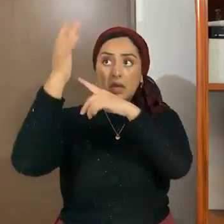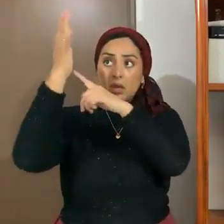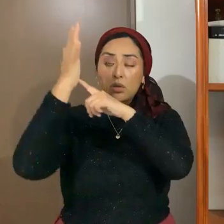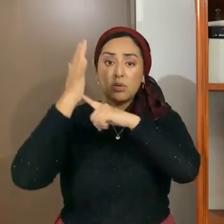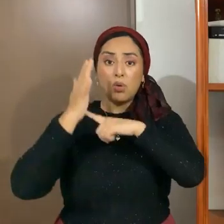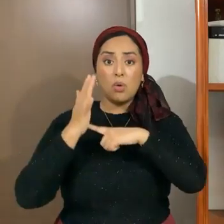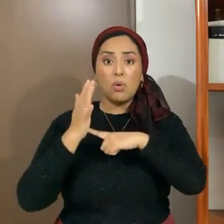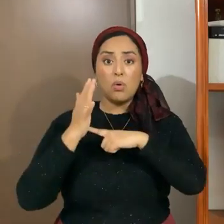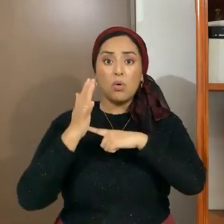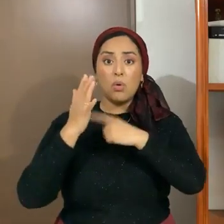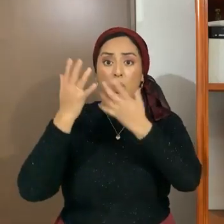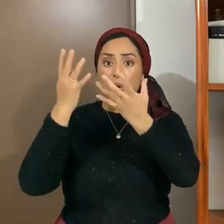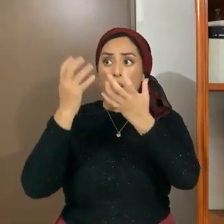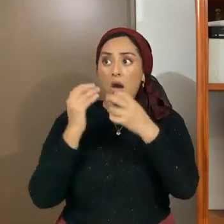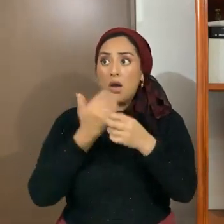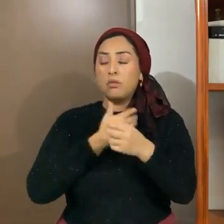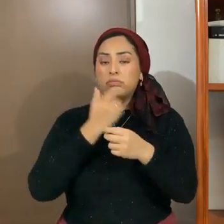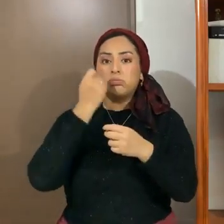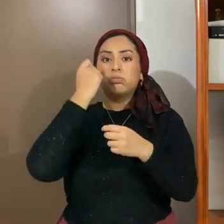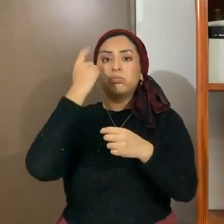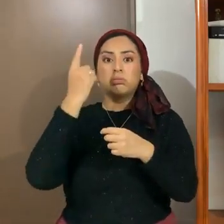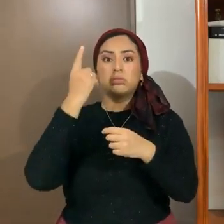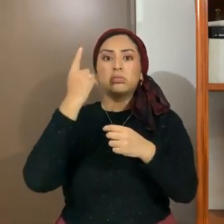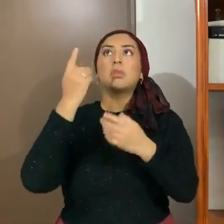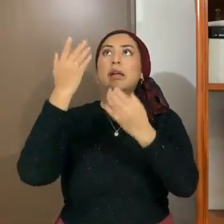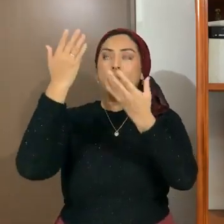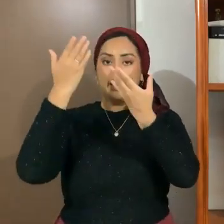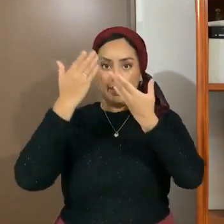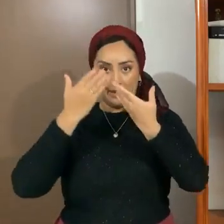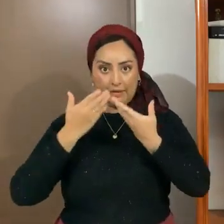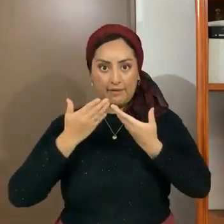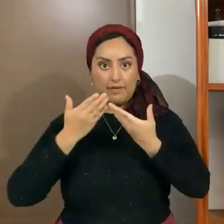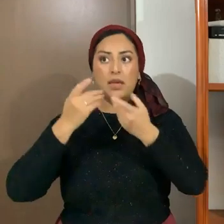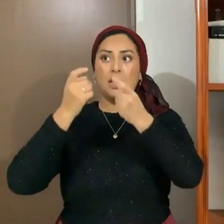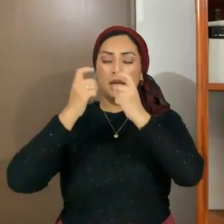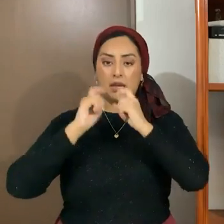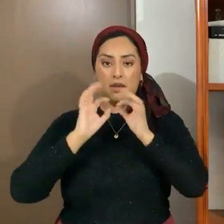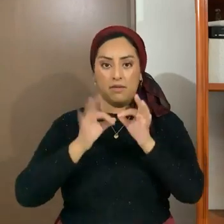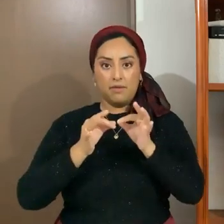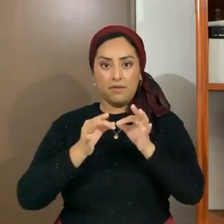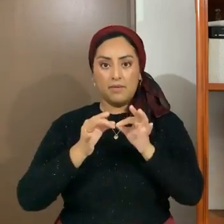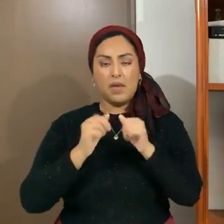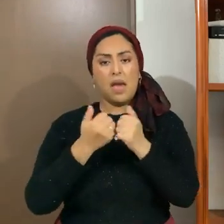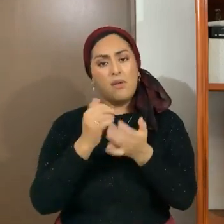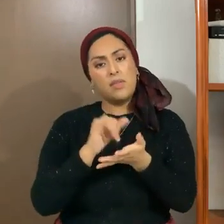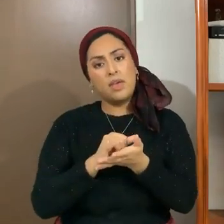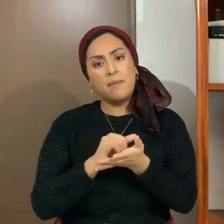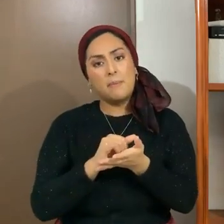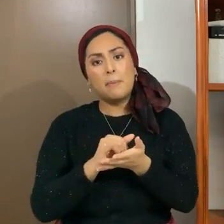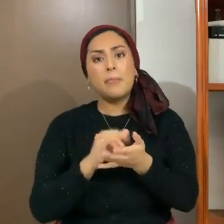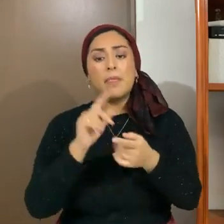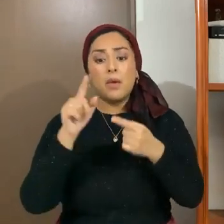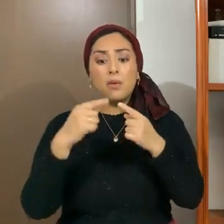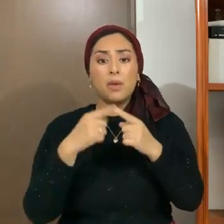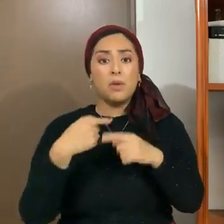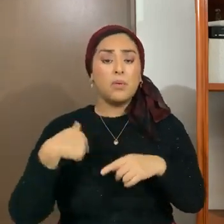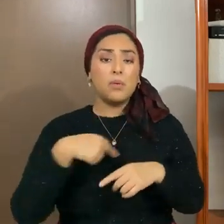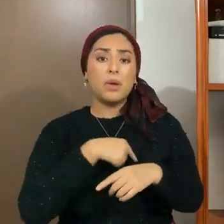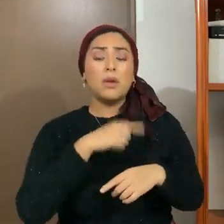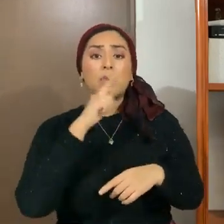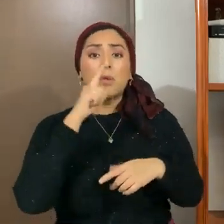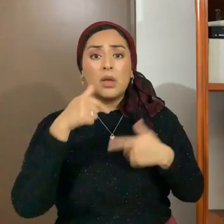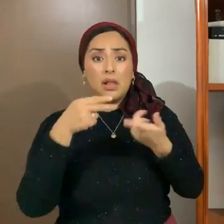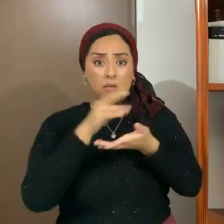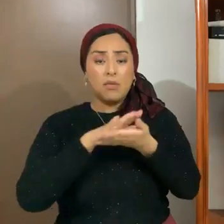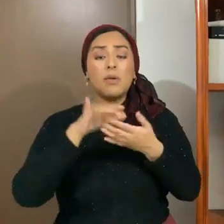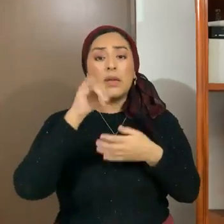y quiere que nosotros lo entendamos, nos dará la interpretación. ¿Cómo puede ser esto? Directamente, cuando está uno en santidad, sí